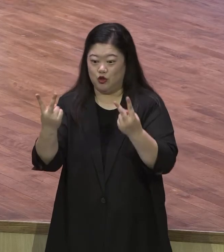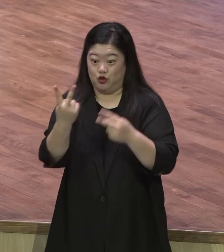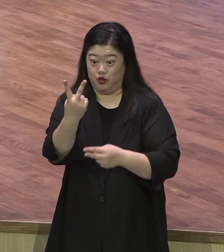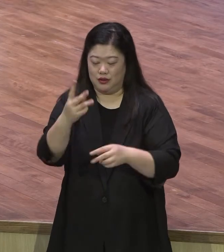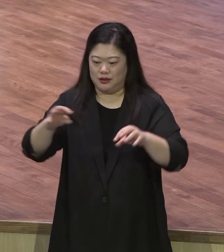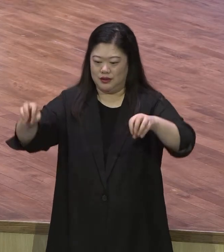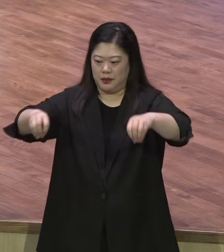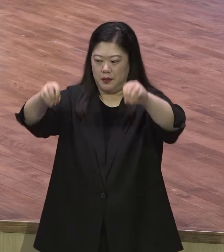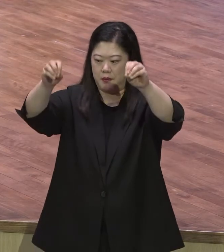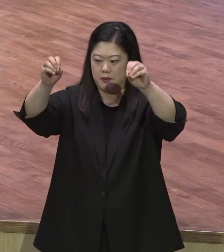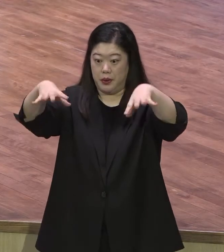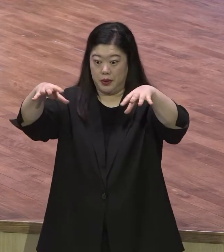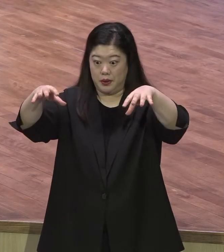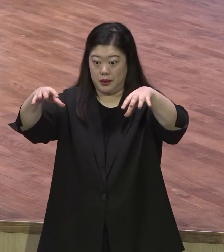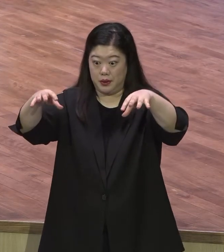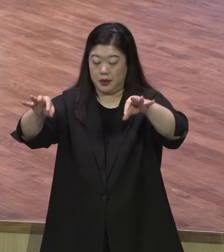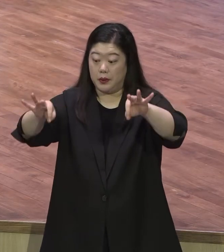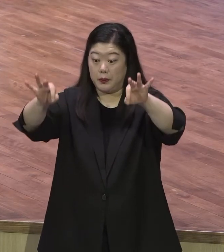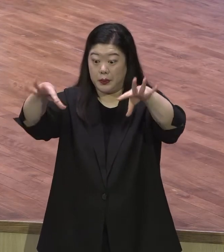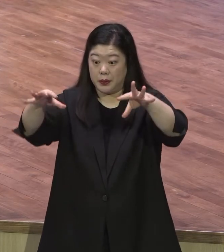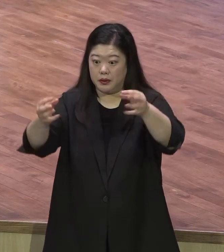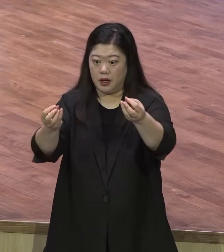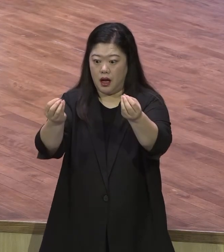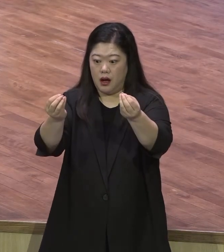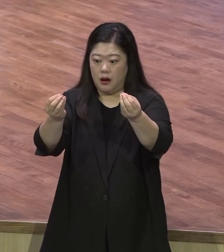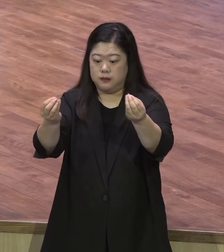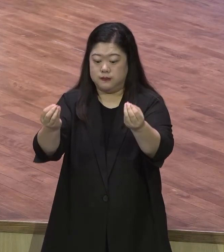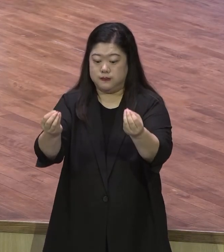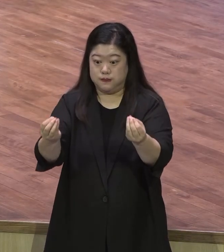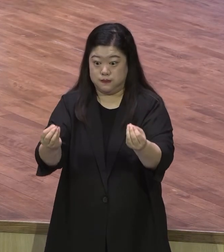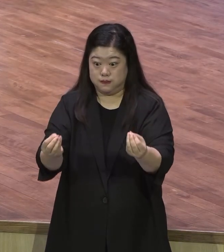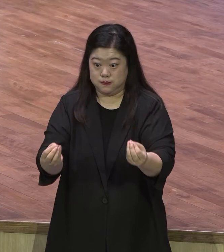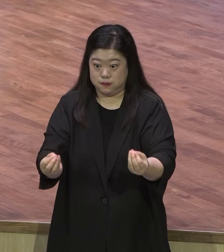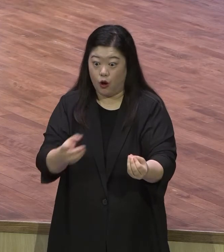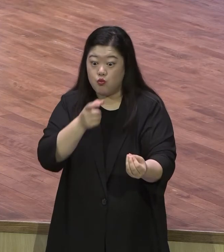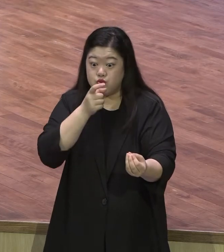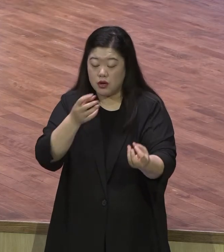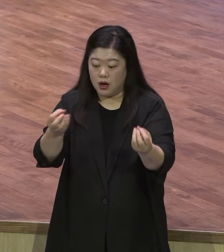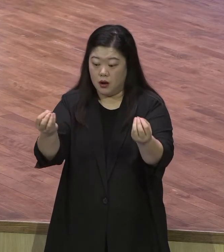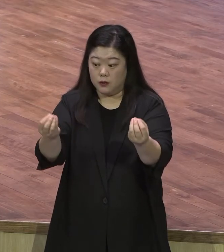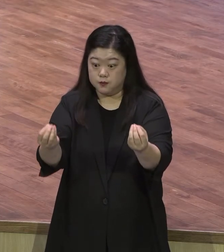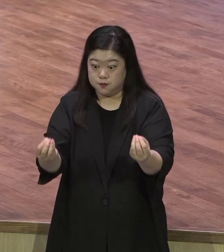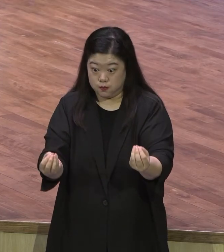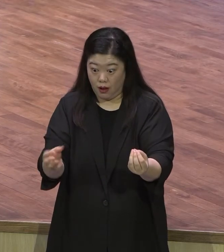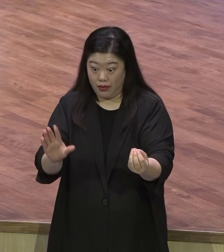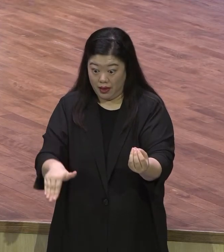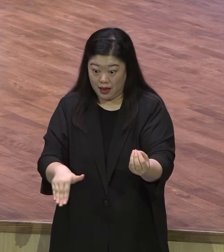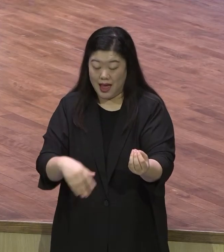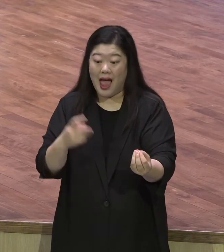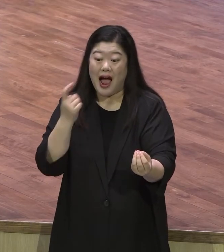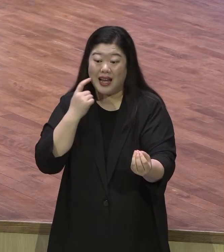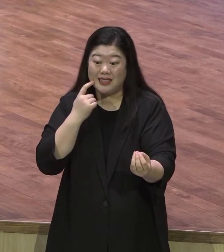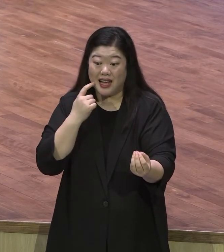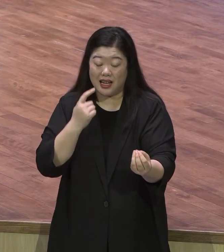없어진대요 빛이 없어져요 근데 진짜 다이아몬드하여 내려갈수록 빛이 바짝바짝 빛이 난다